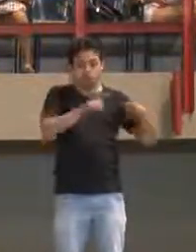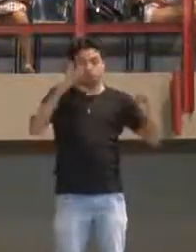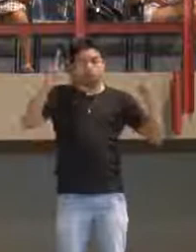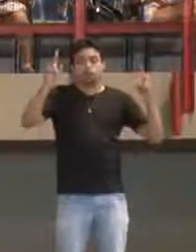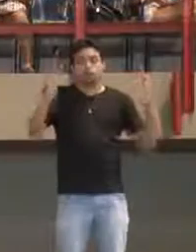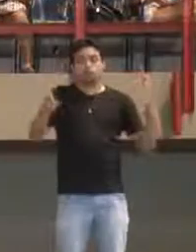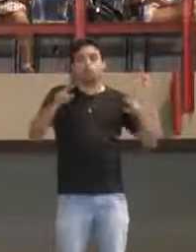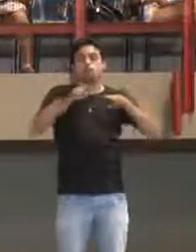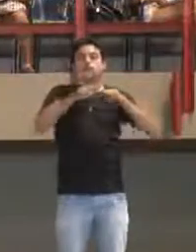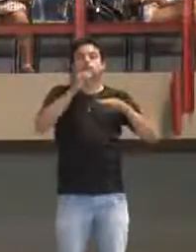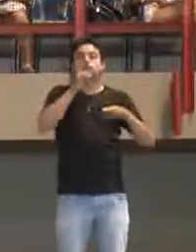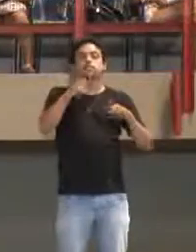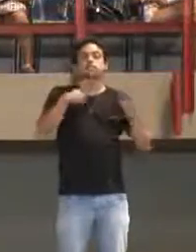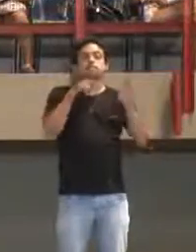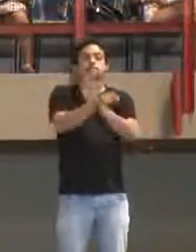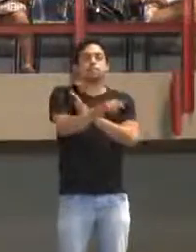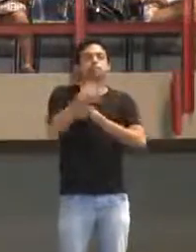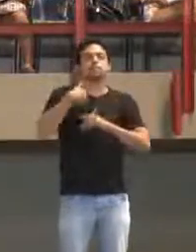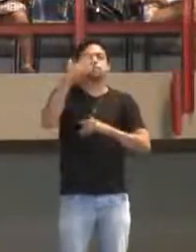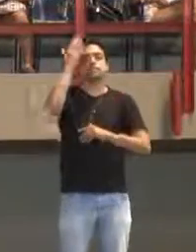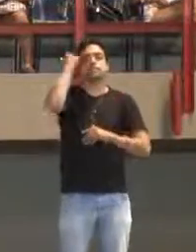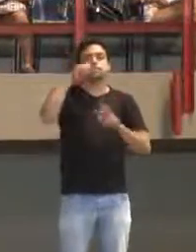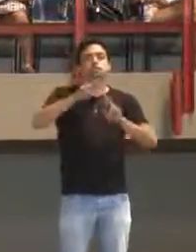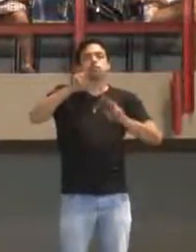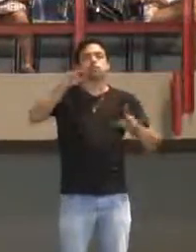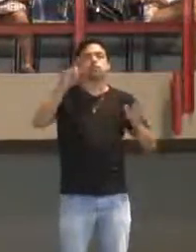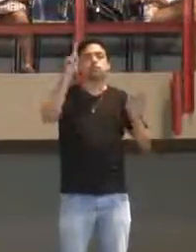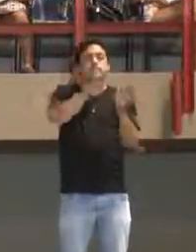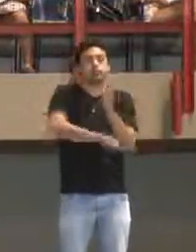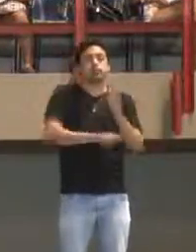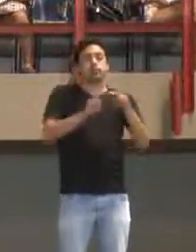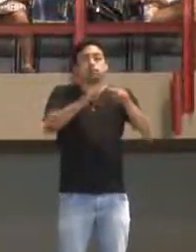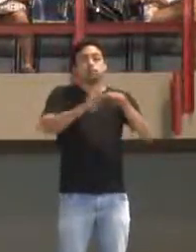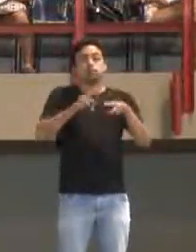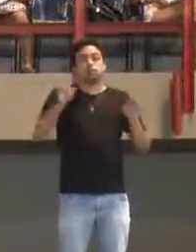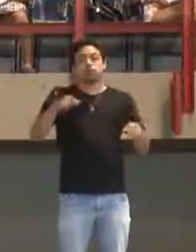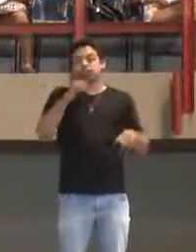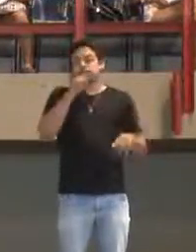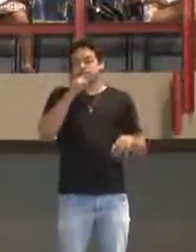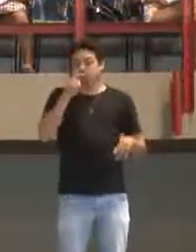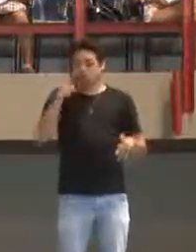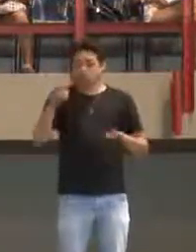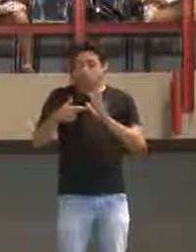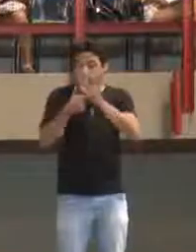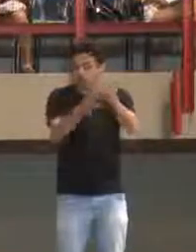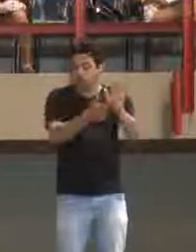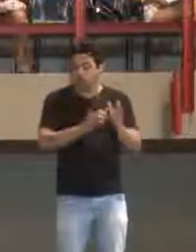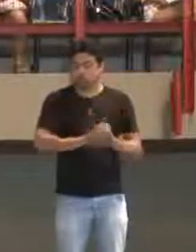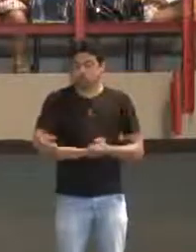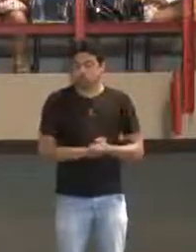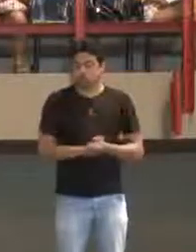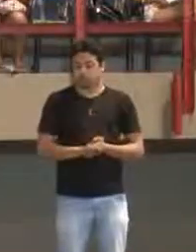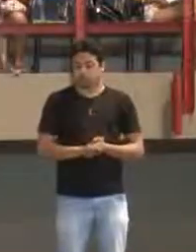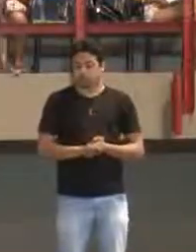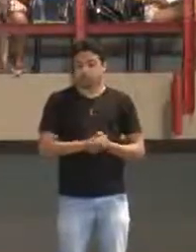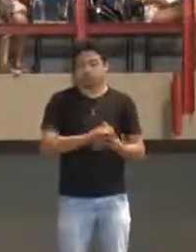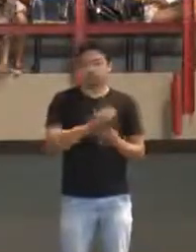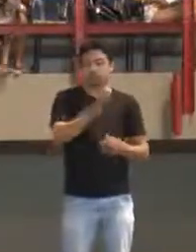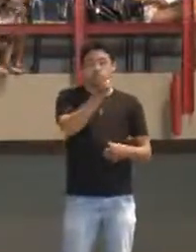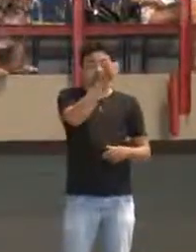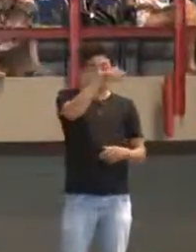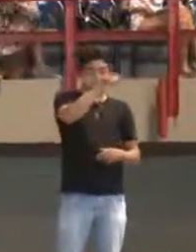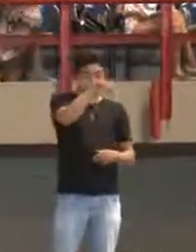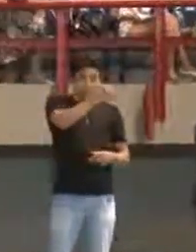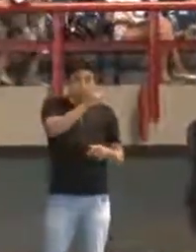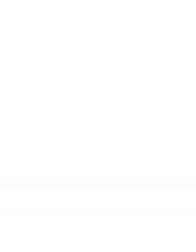mesmo. Como o problema quer saber a diferença, então a diferença vai ficar assim, ó. O tempo do Antônio